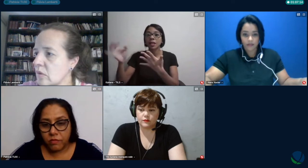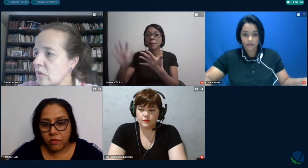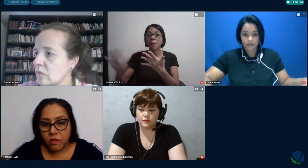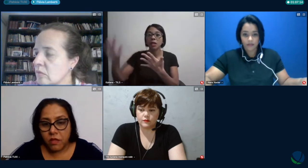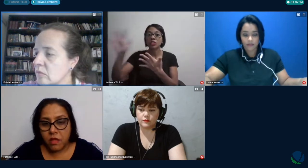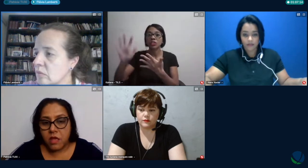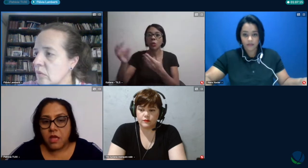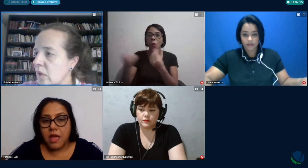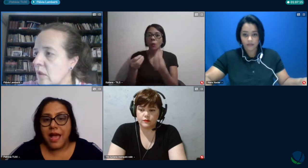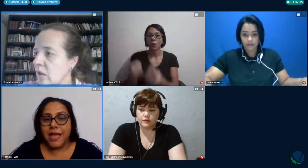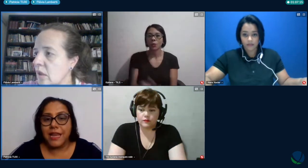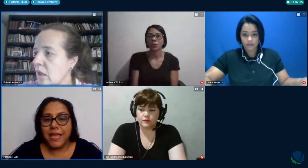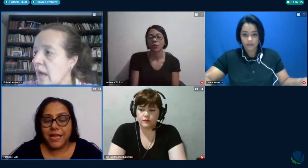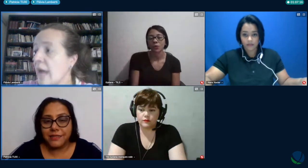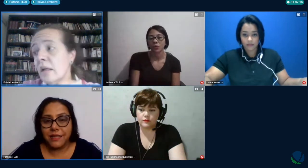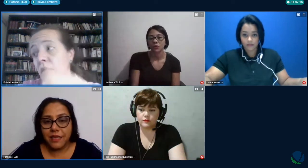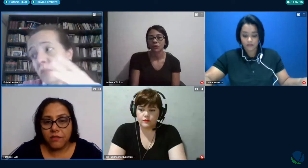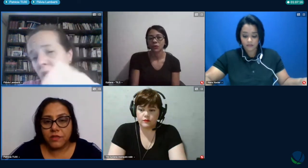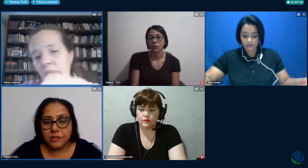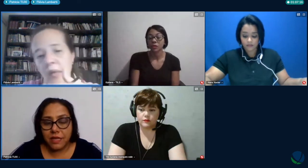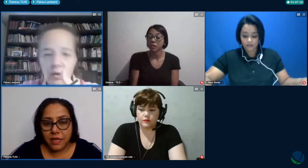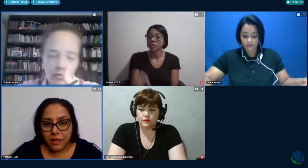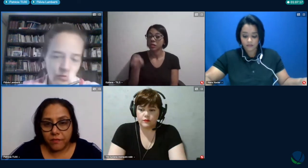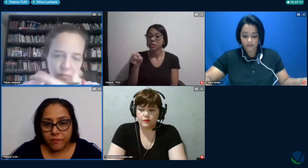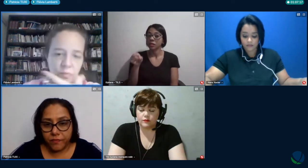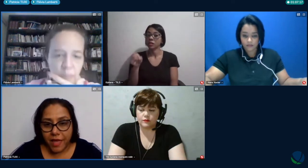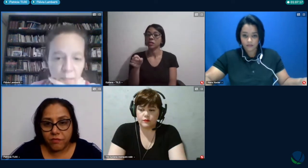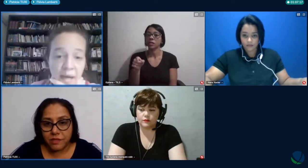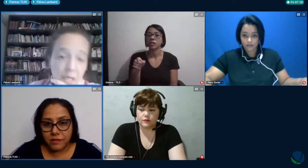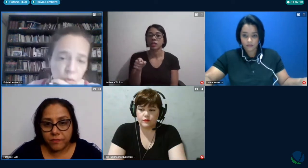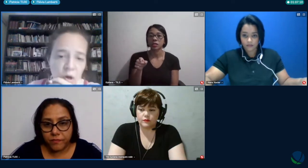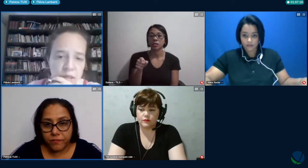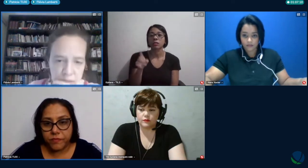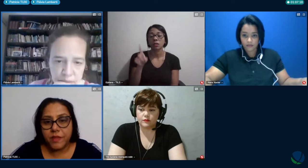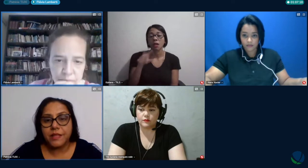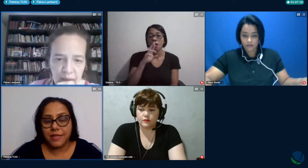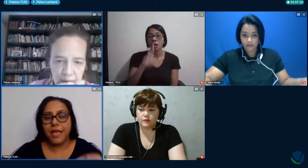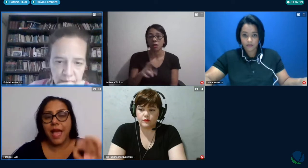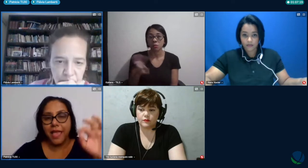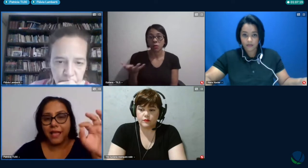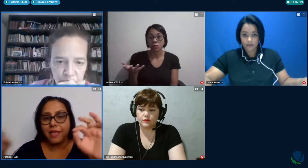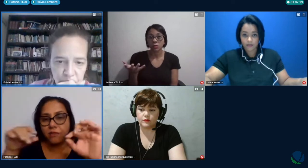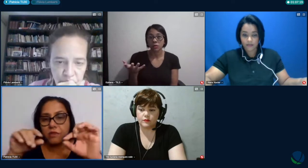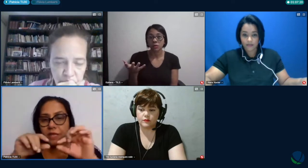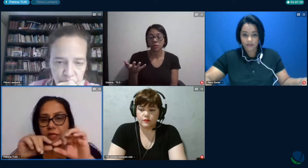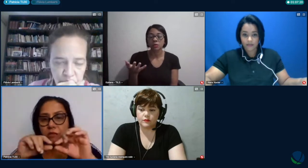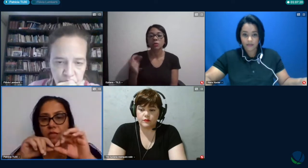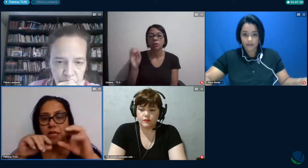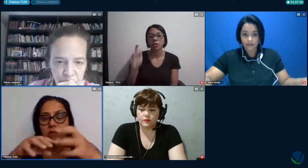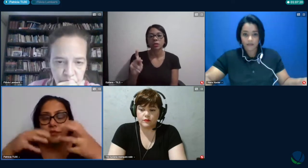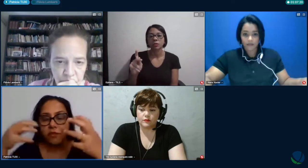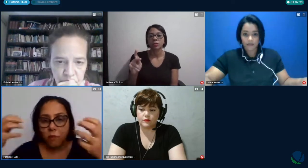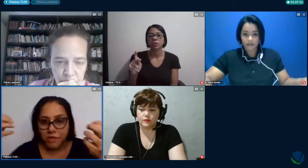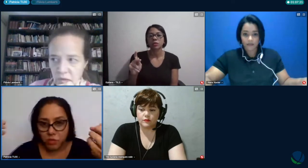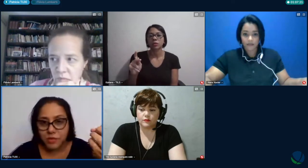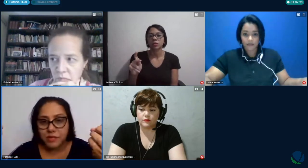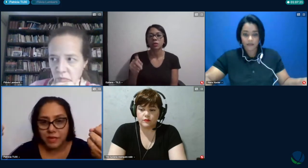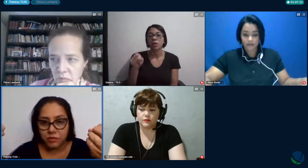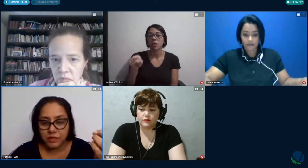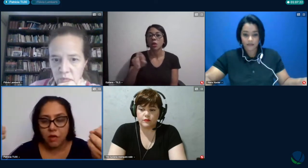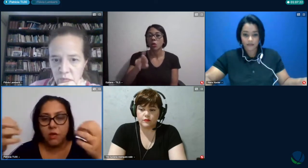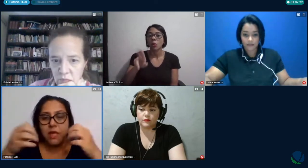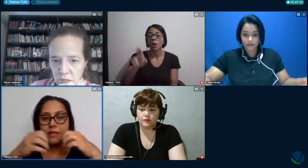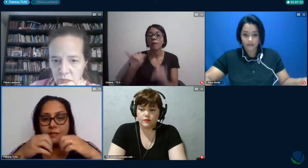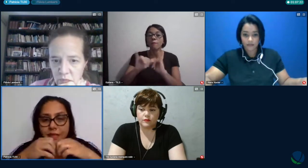Aí, nesse aqui, você... Não, é uma resposta. Sim, aí aqui você não seria as informações